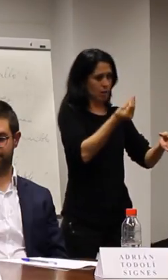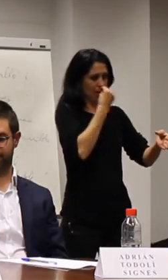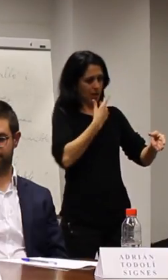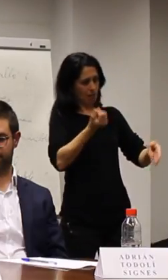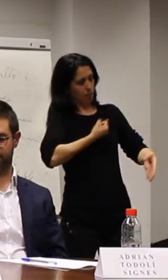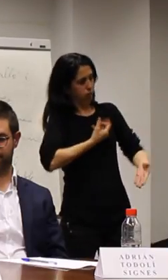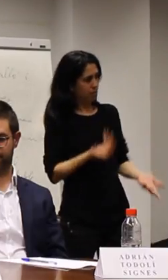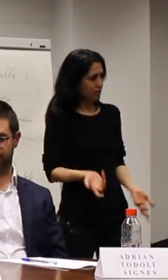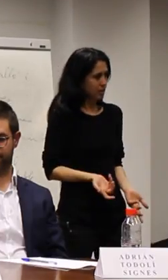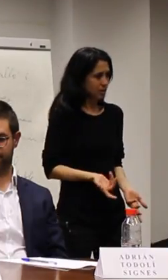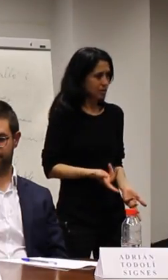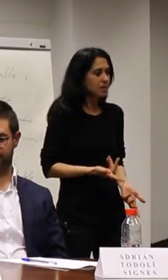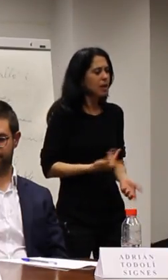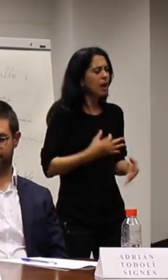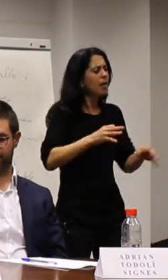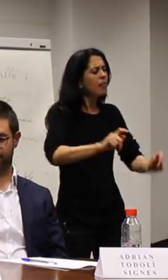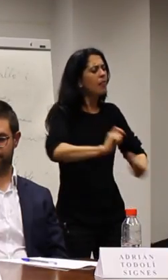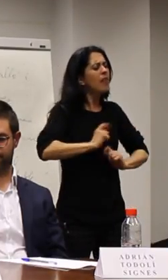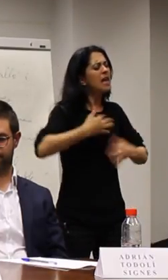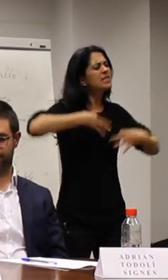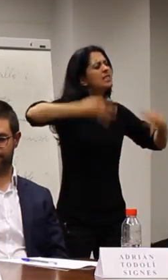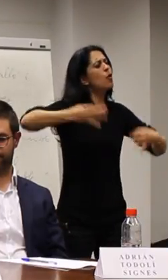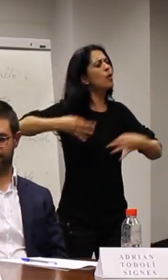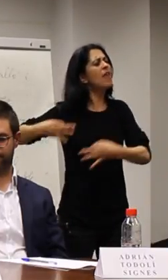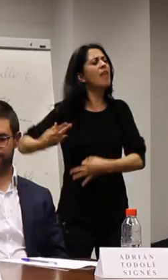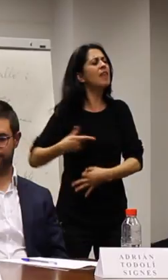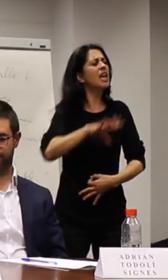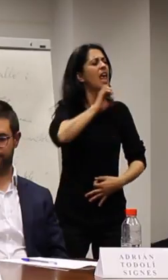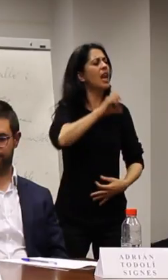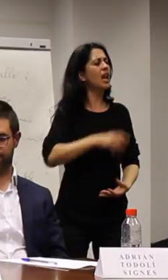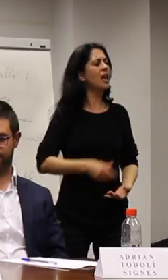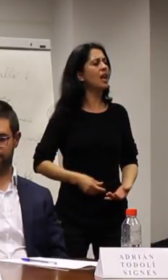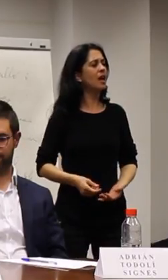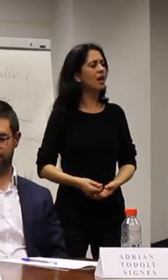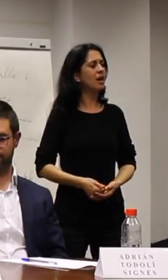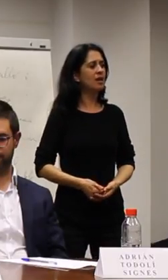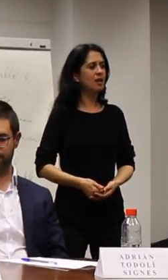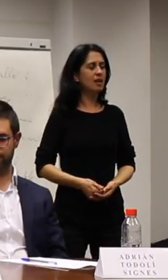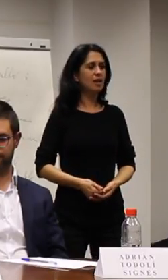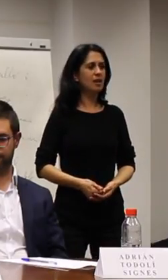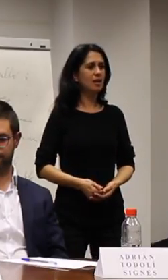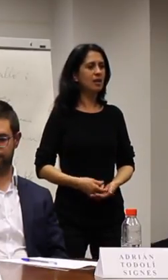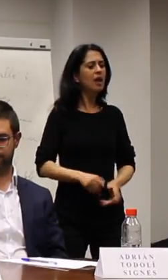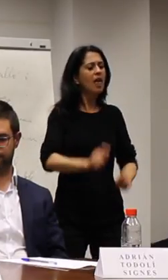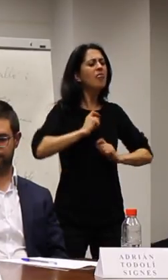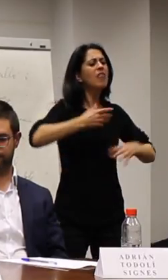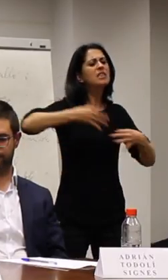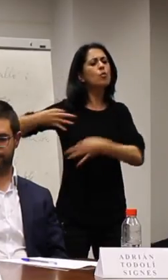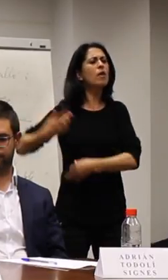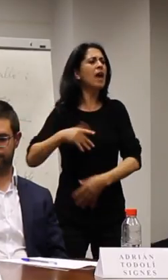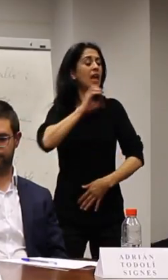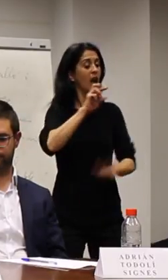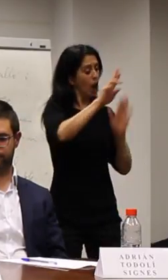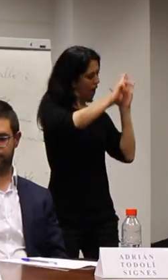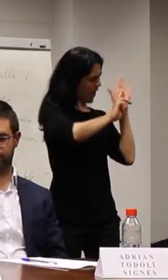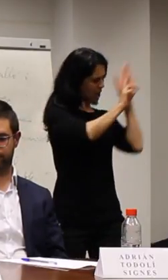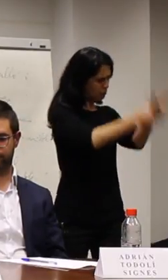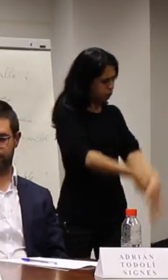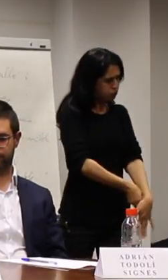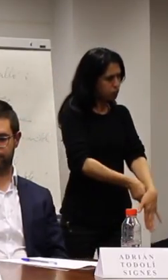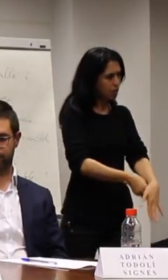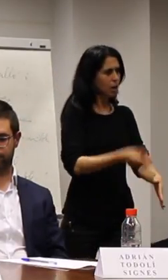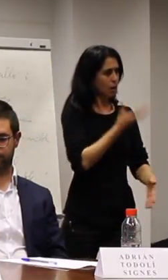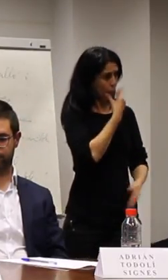Es decir, ¿quién me garantiza la seguridad? Es decir, aquí es que vivimos también de un mundo idílico de la desregulación, como que la desregulación es buenísima, es